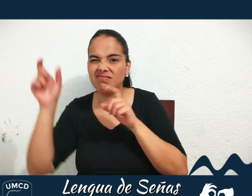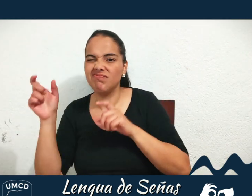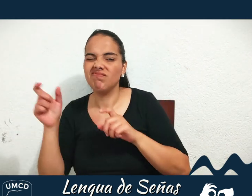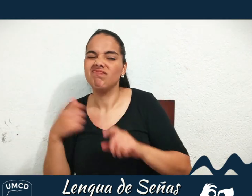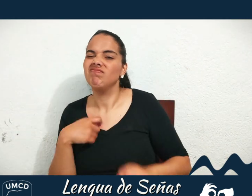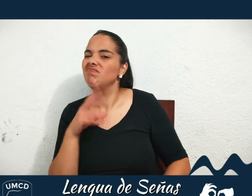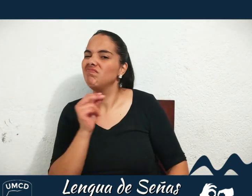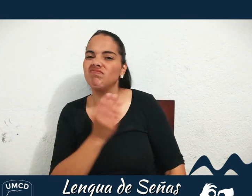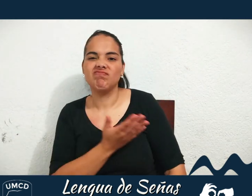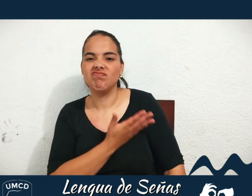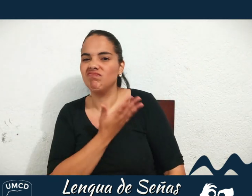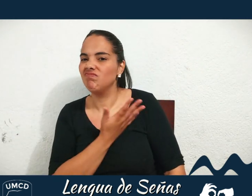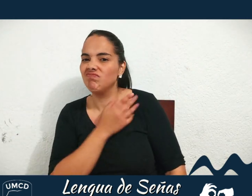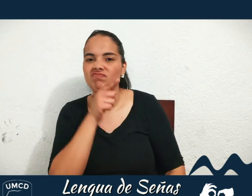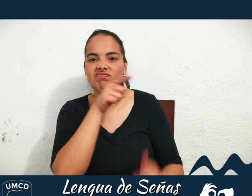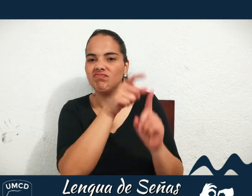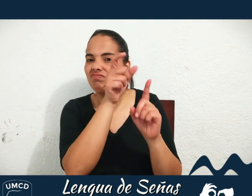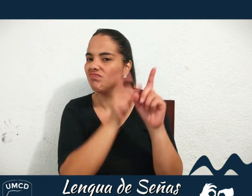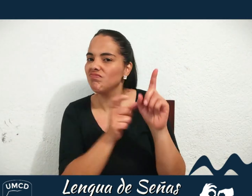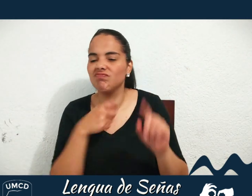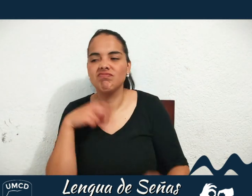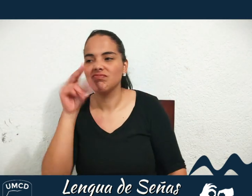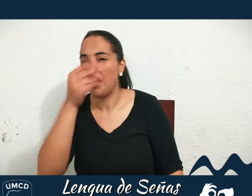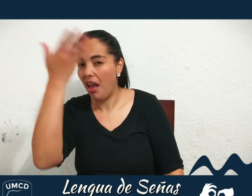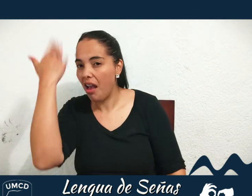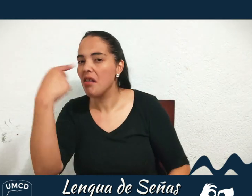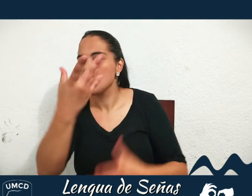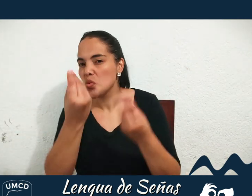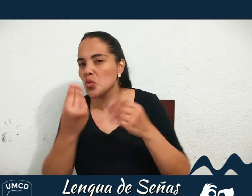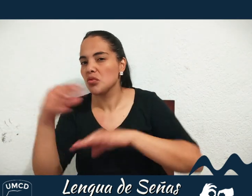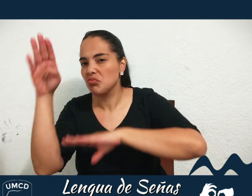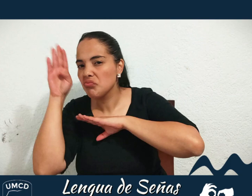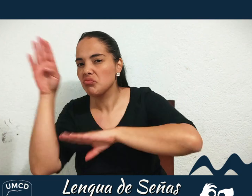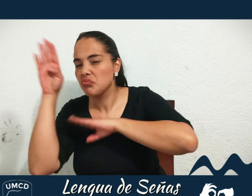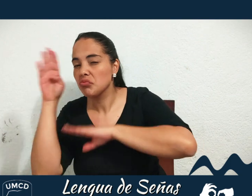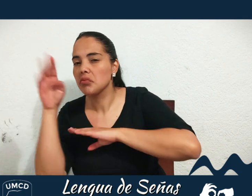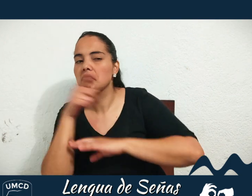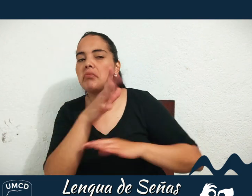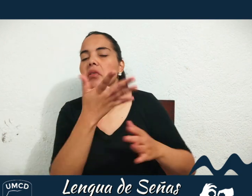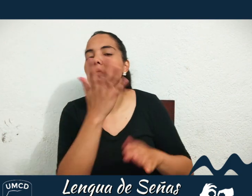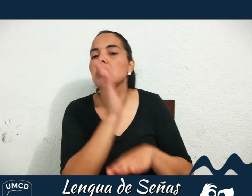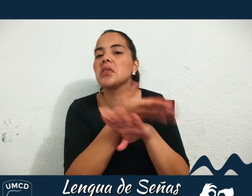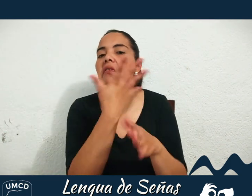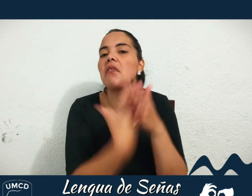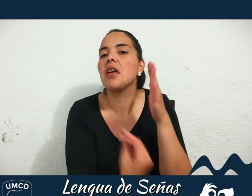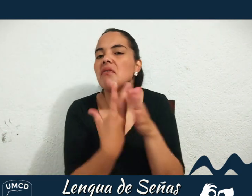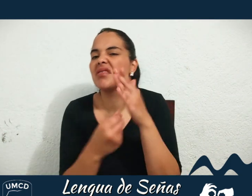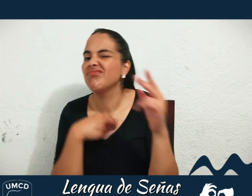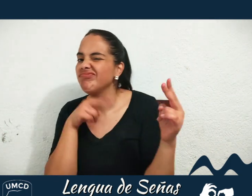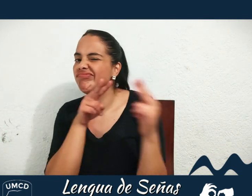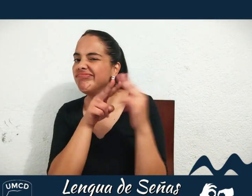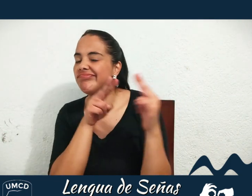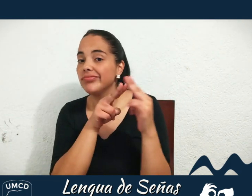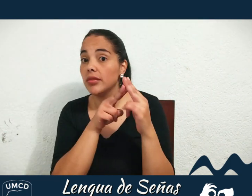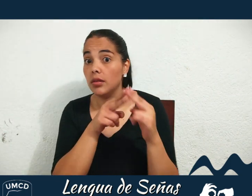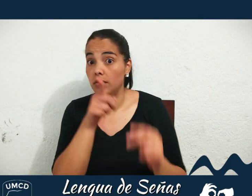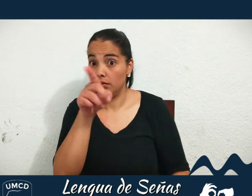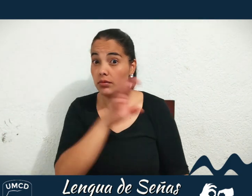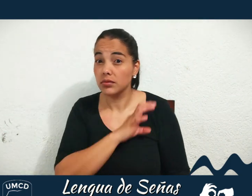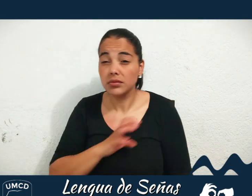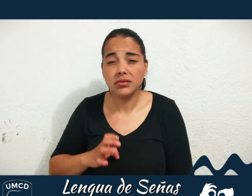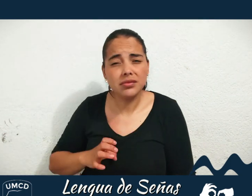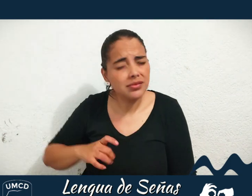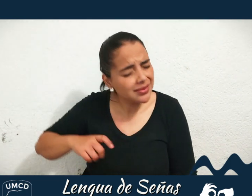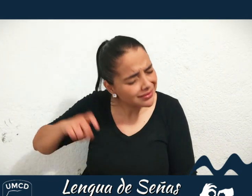desconfianza, eso genera falsas expectativas que afectan a la persona que recibe esa promesa. En el carácter